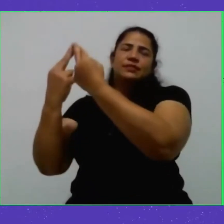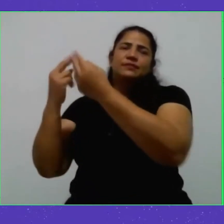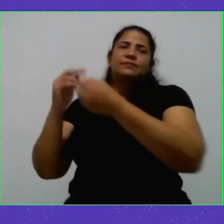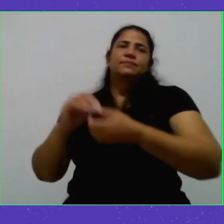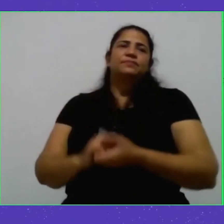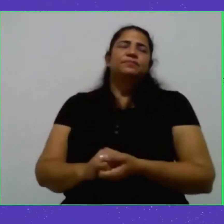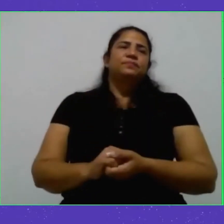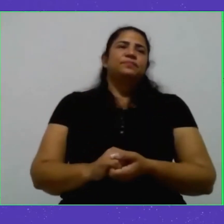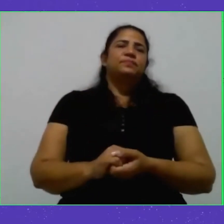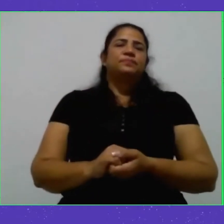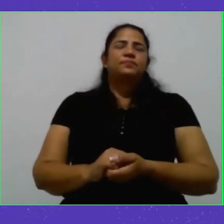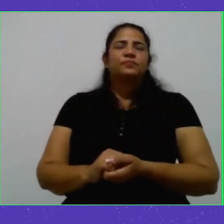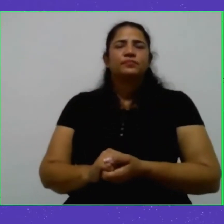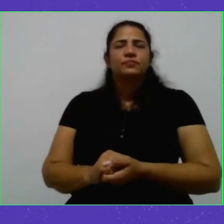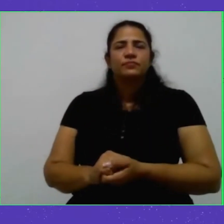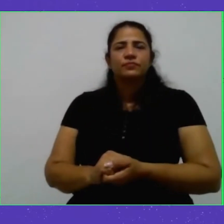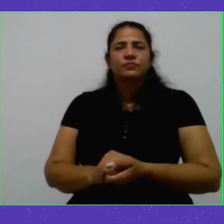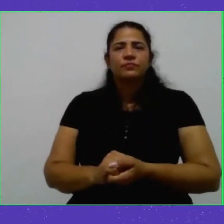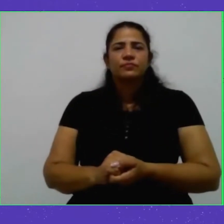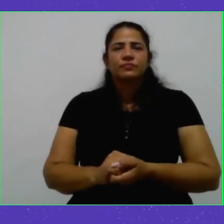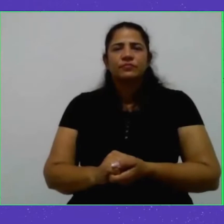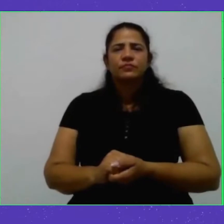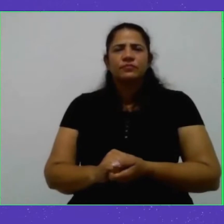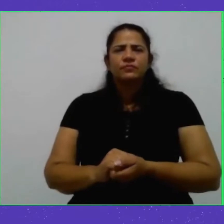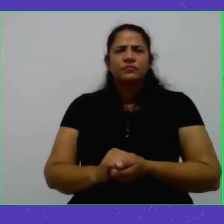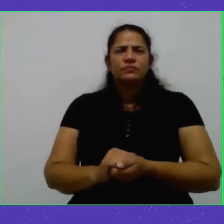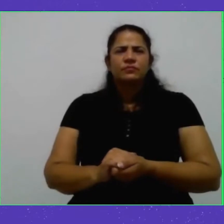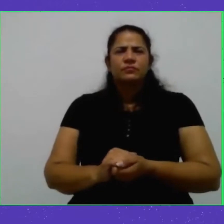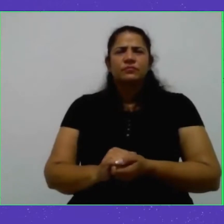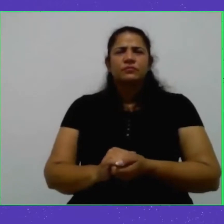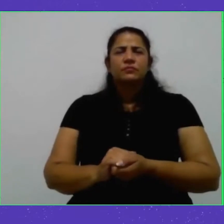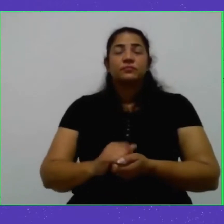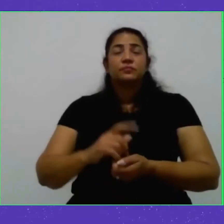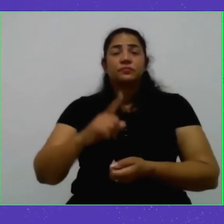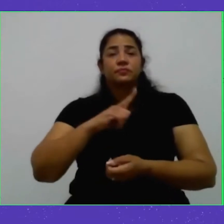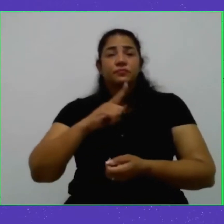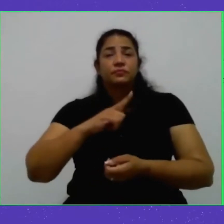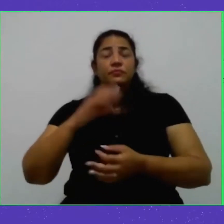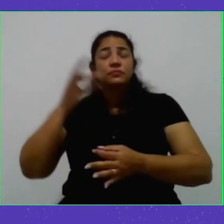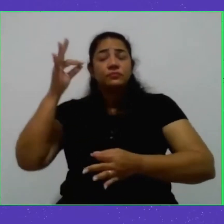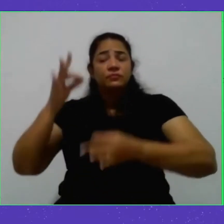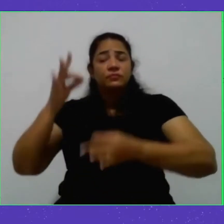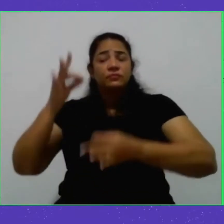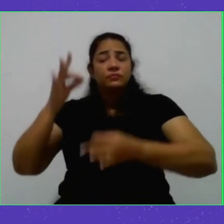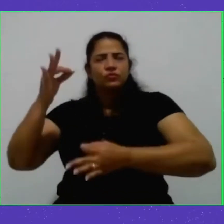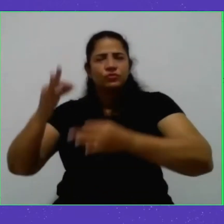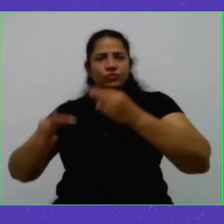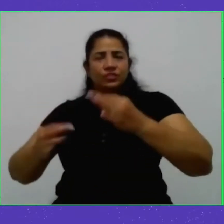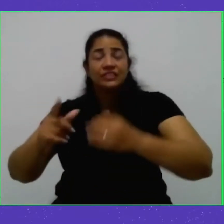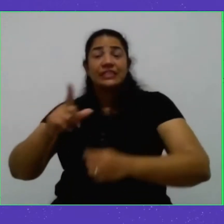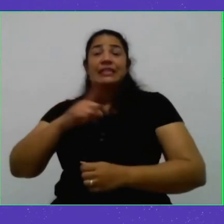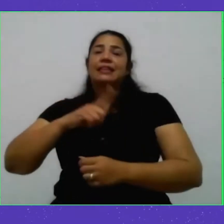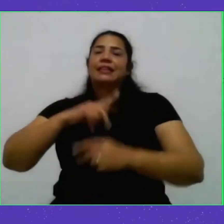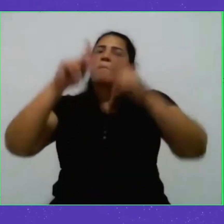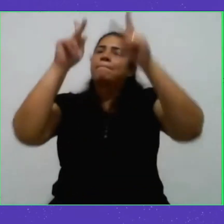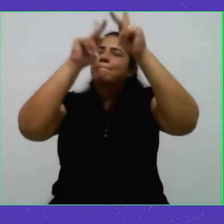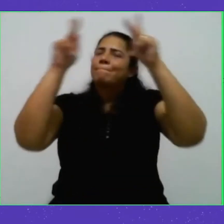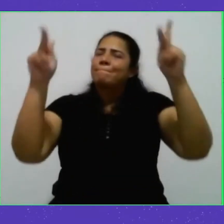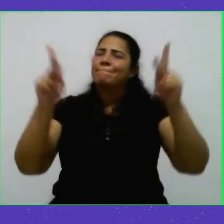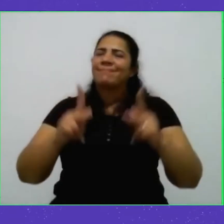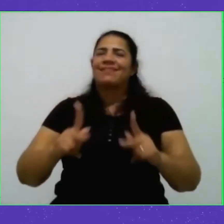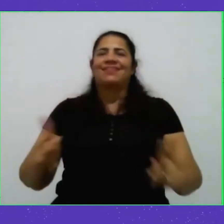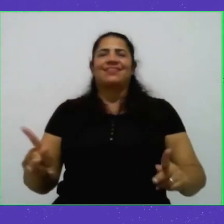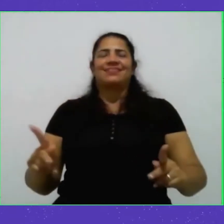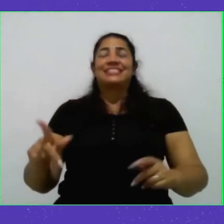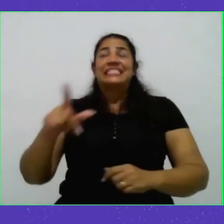com os outros. Quando há justiça, há paz. Quando há paz, há alegria,